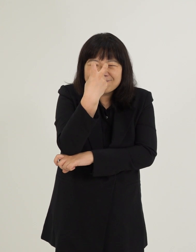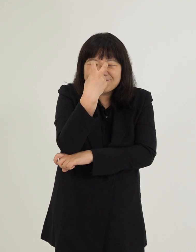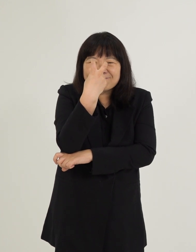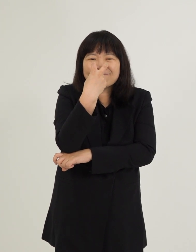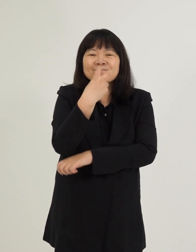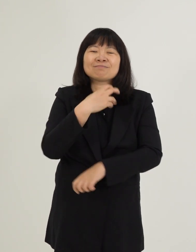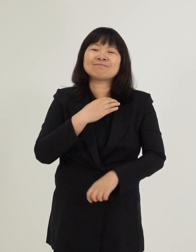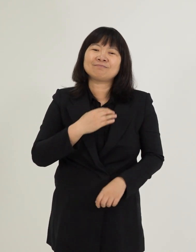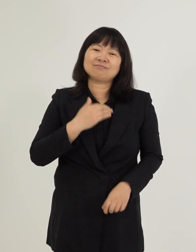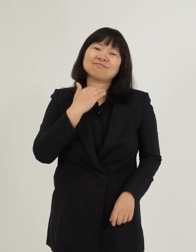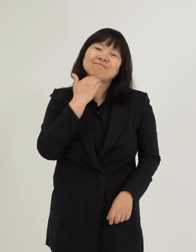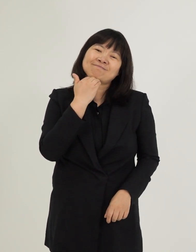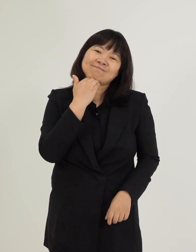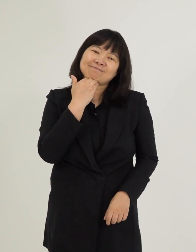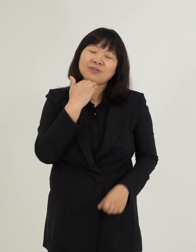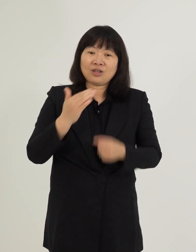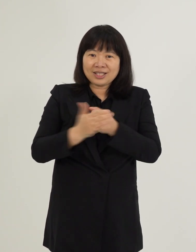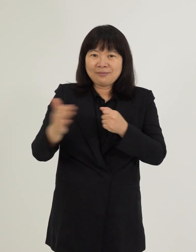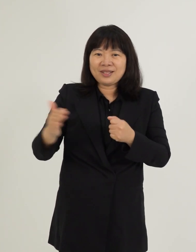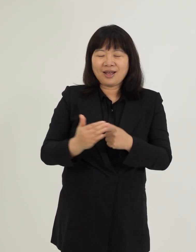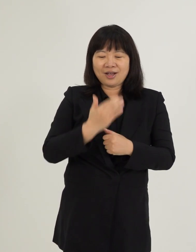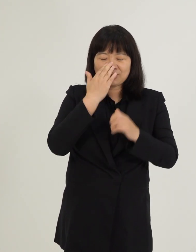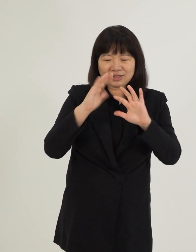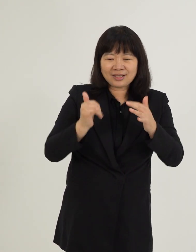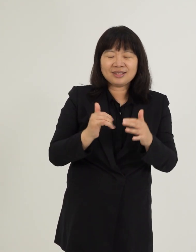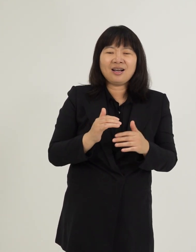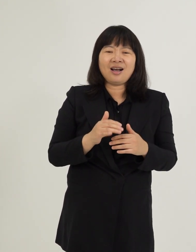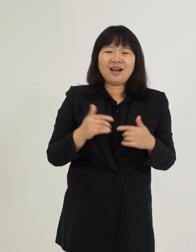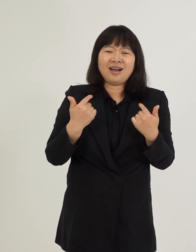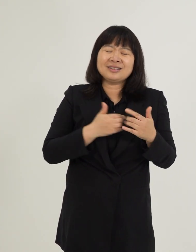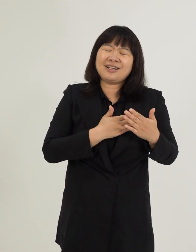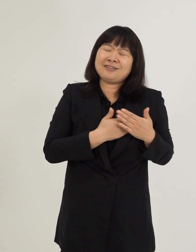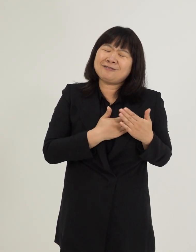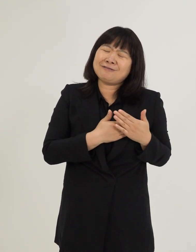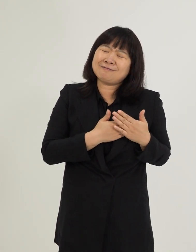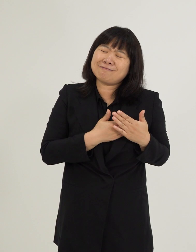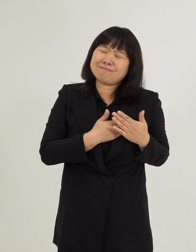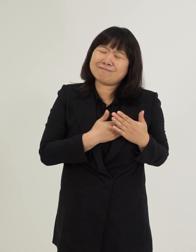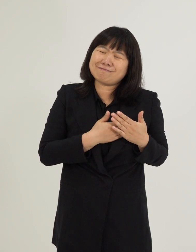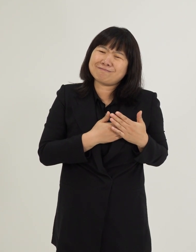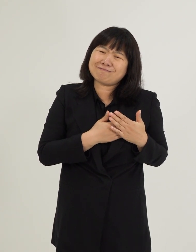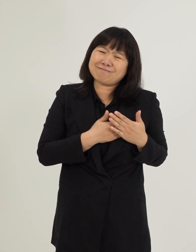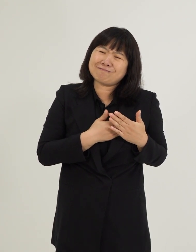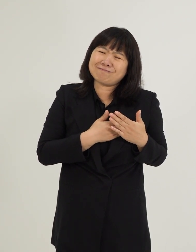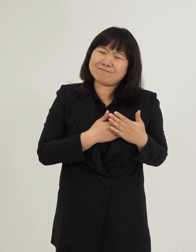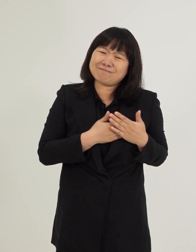그러니까 늘 유대는 가슴이 새가슴이 돼가지고 쫄아 있는